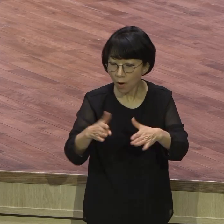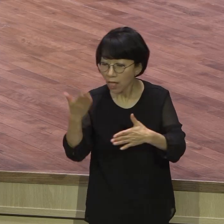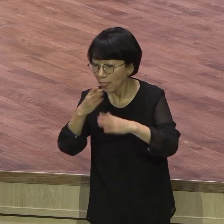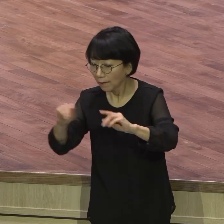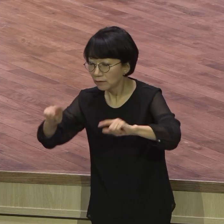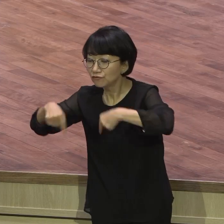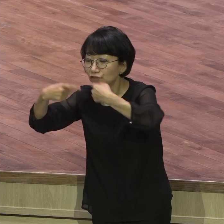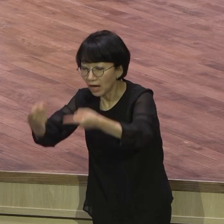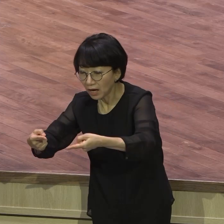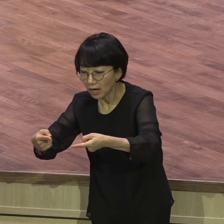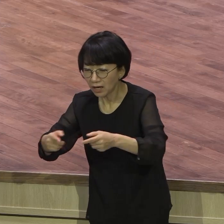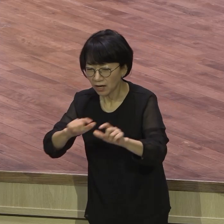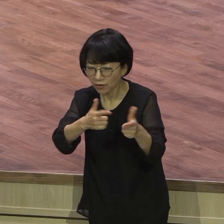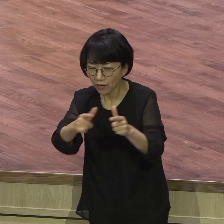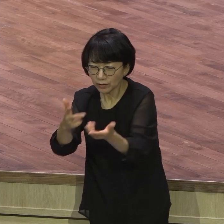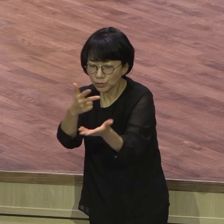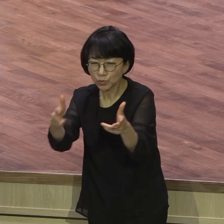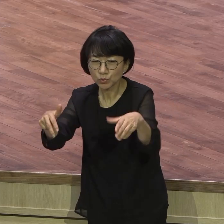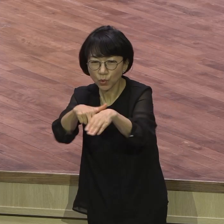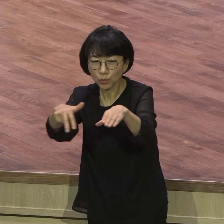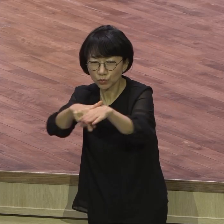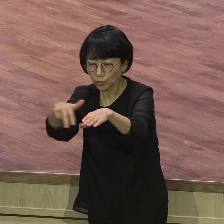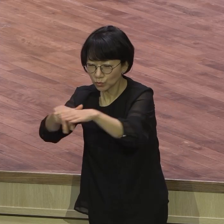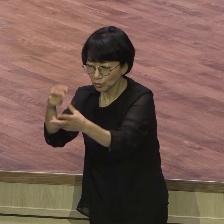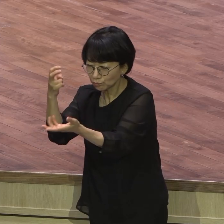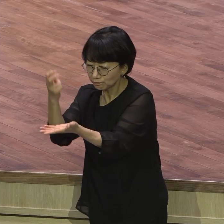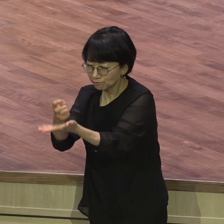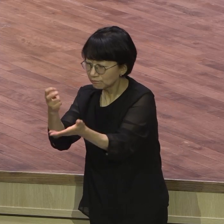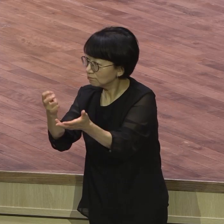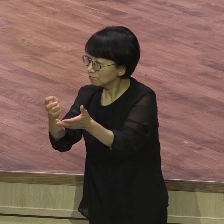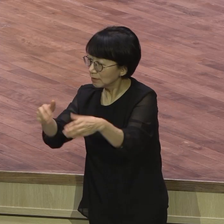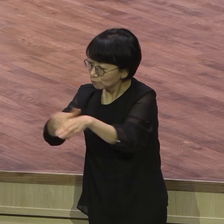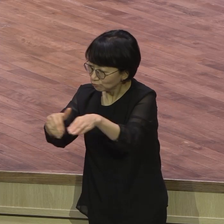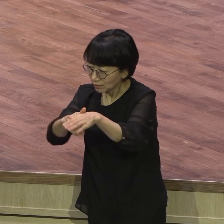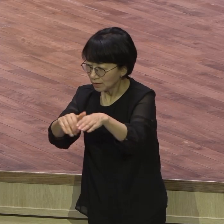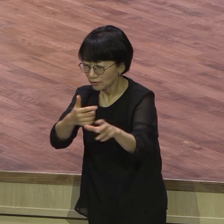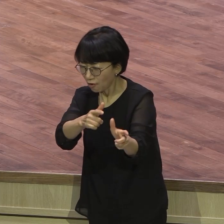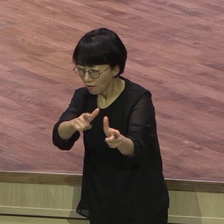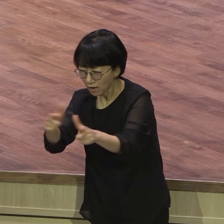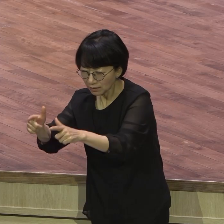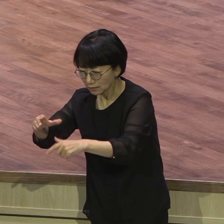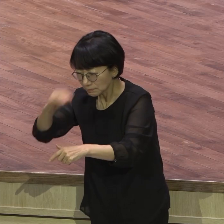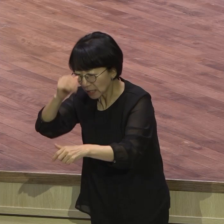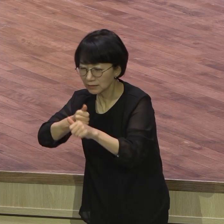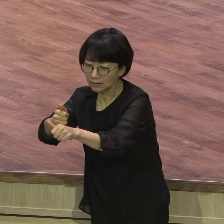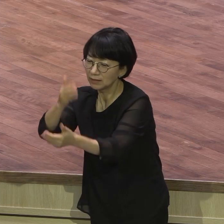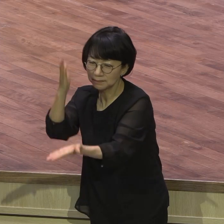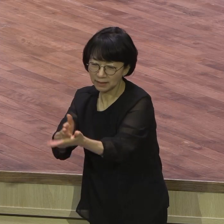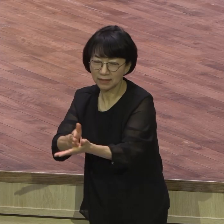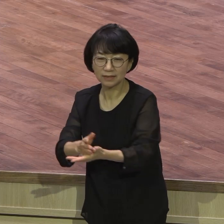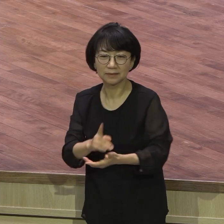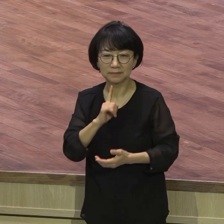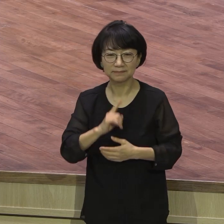가난당에 온갖 종교가 다 있잖아요 그 풍속 귤에 그 따르지 말라라고 부탁하는 거예요 이스라엘 백성들이